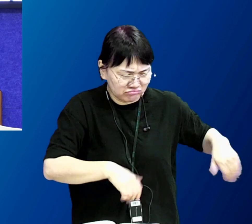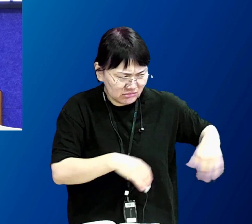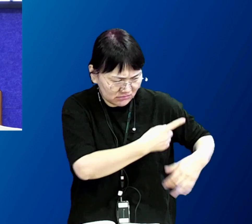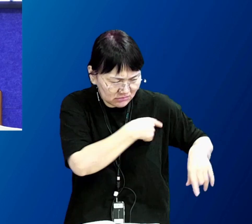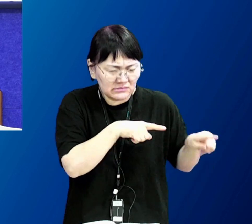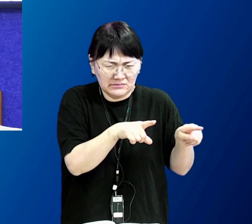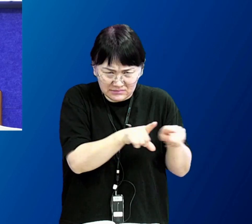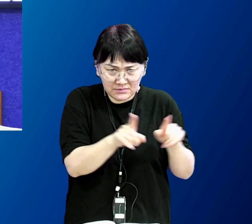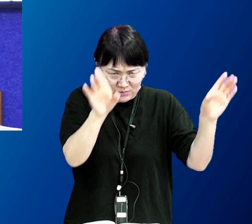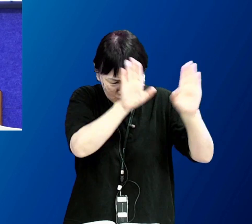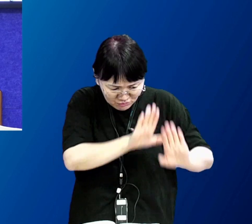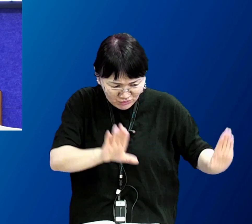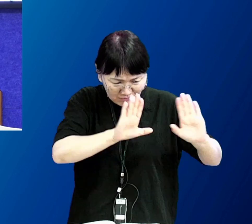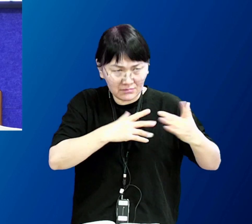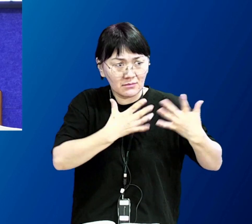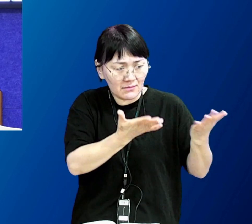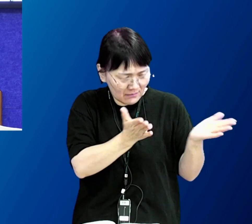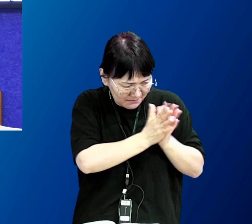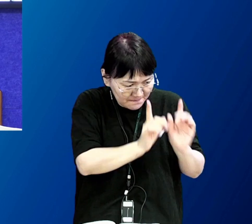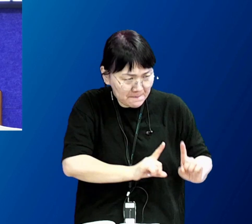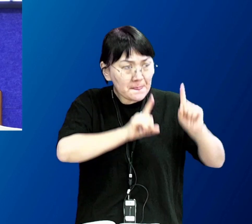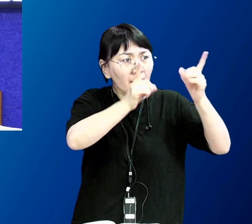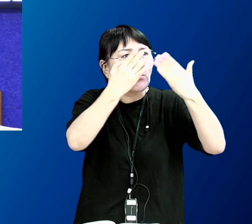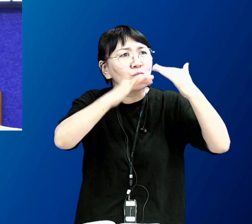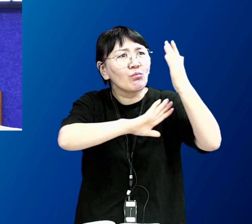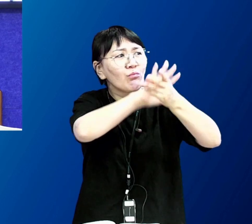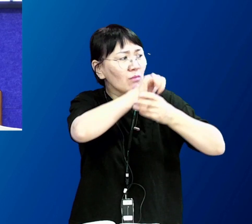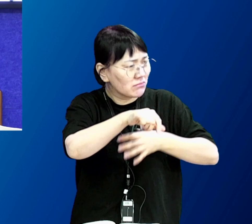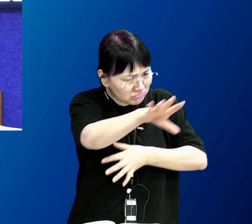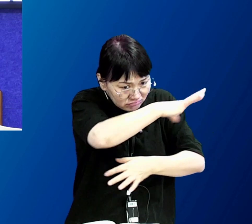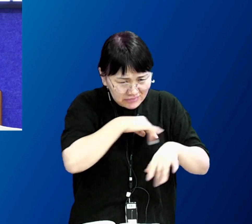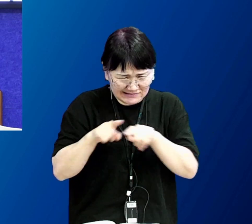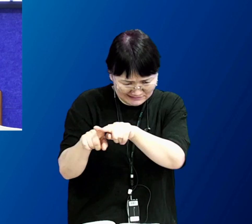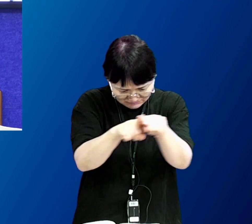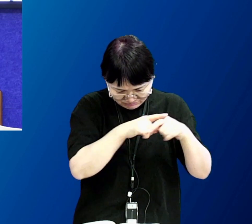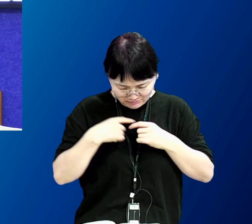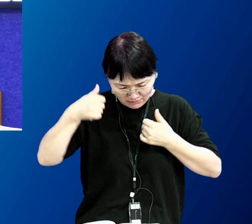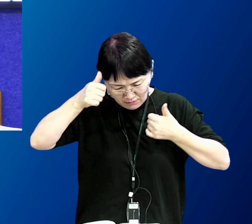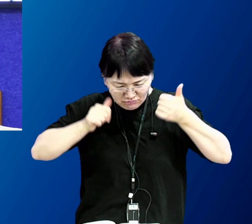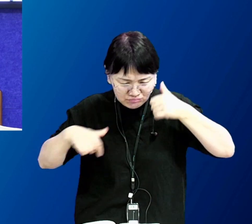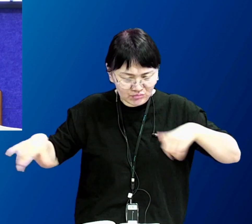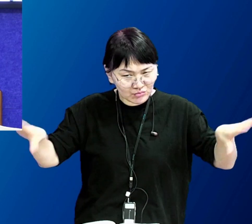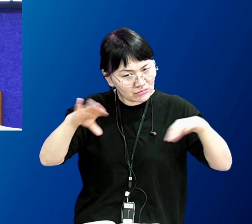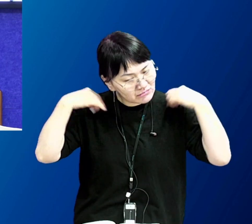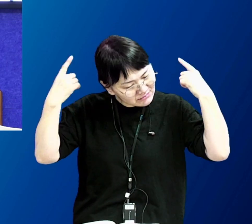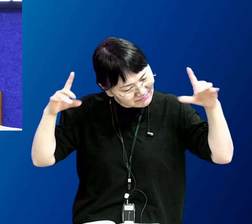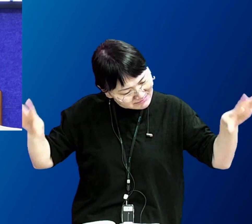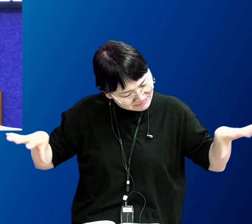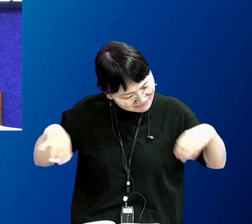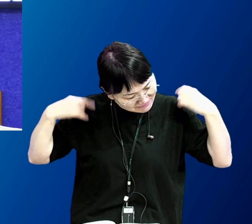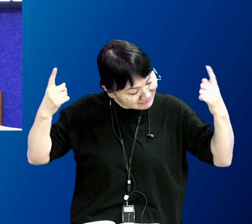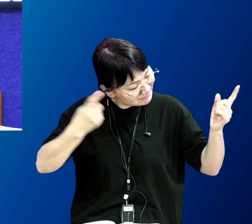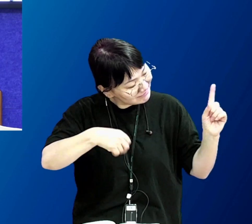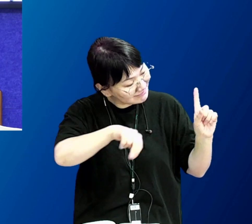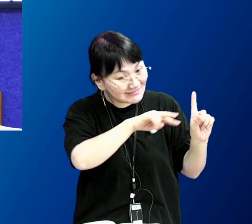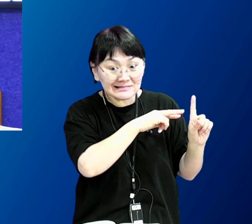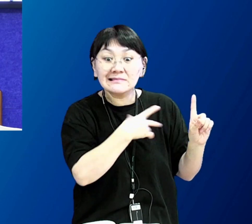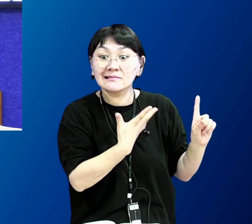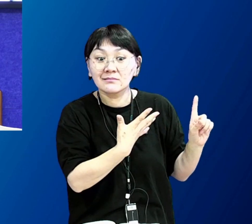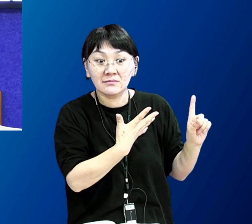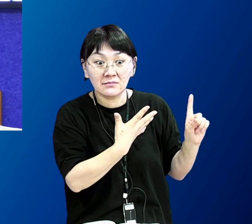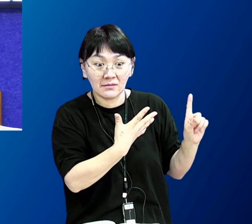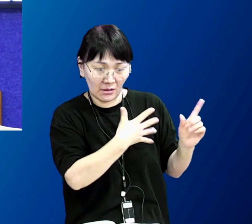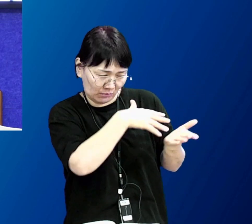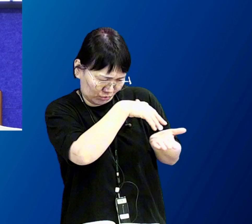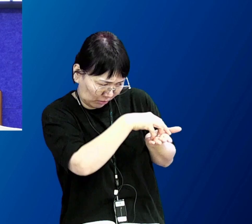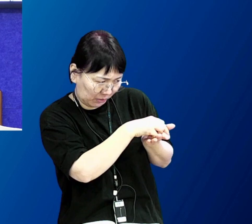адилхан надтай мөнхийн дэваж нь хамттай байх тийм ахан дүүсээ. Ингэж бодуулна. Магадгүй дутмаг